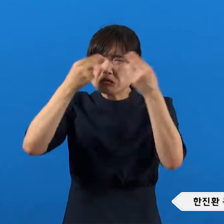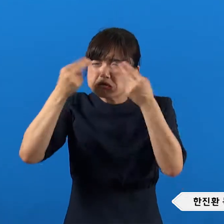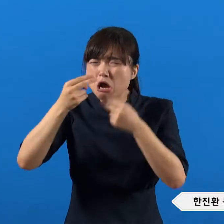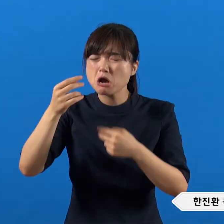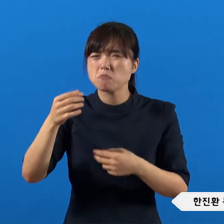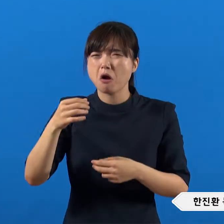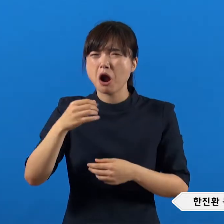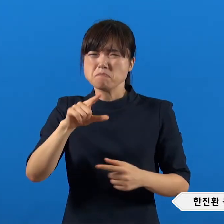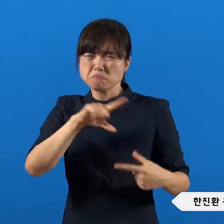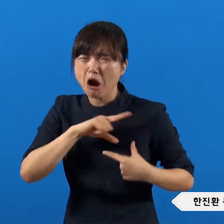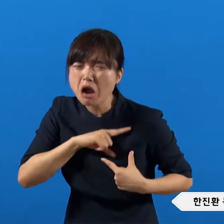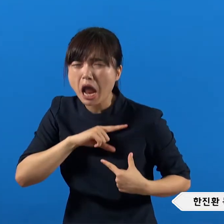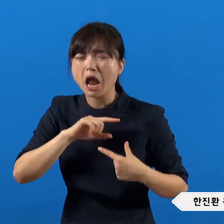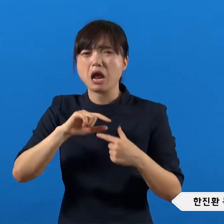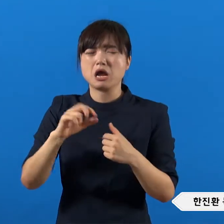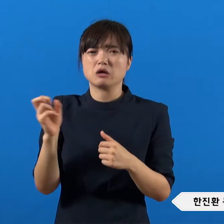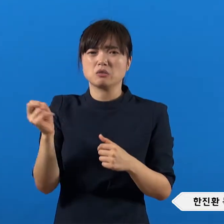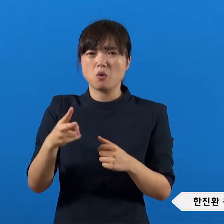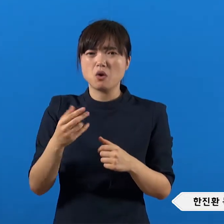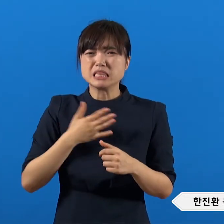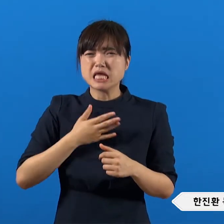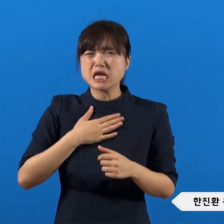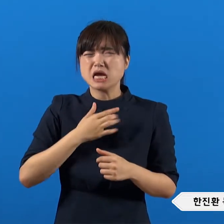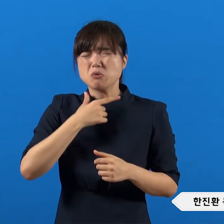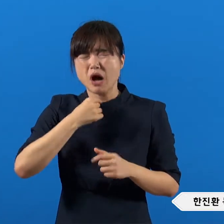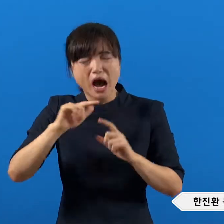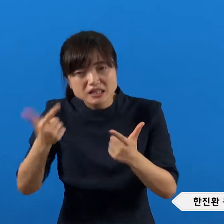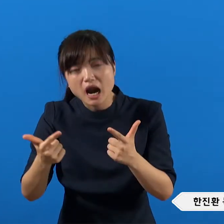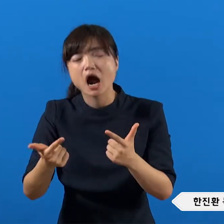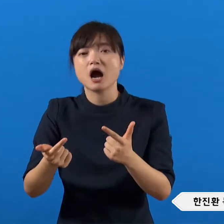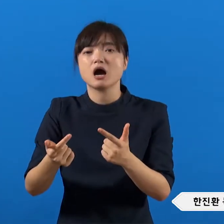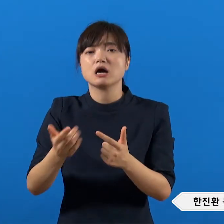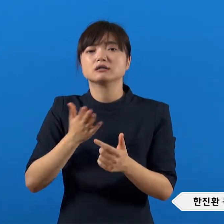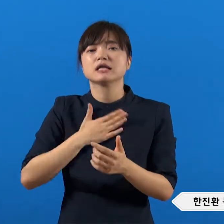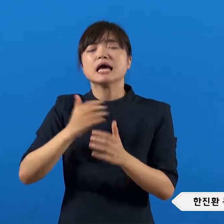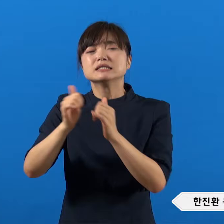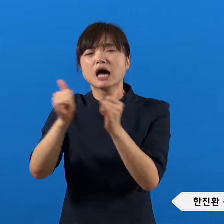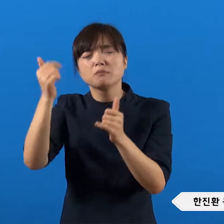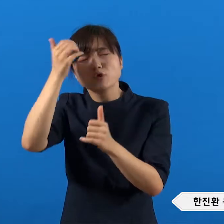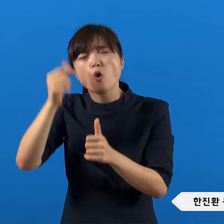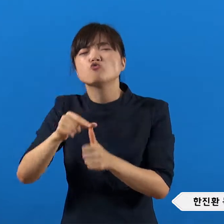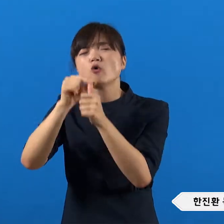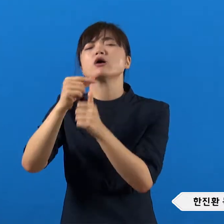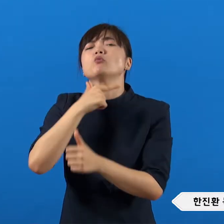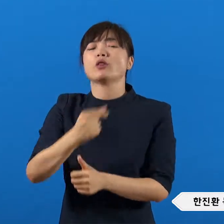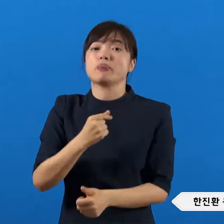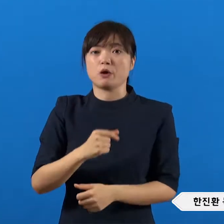야망은 명예가 아니다. 나의 야망은 사람들의 영혼이다.